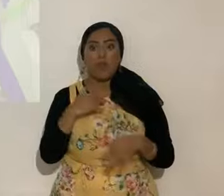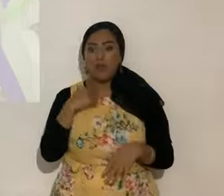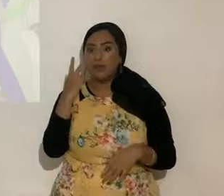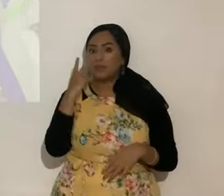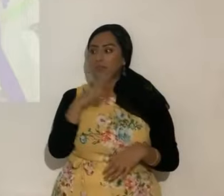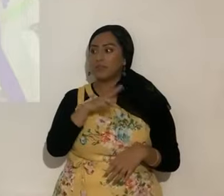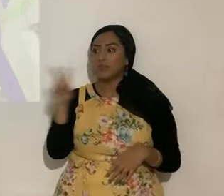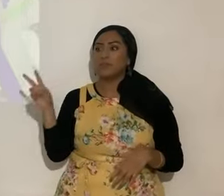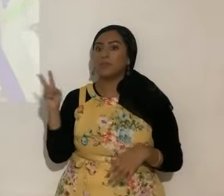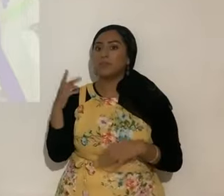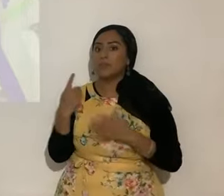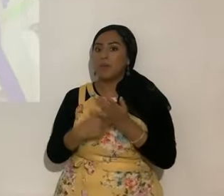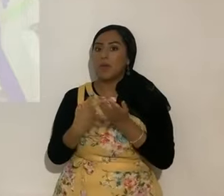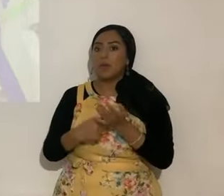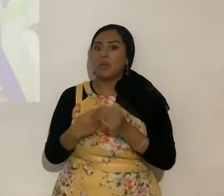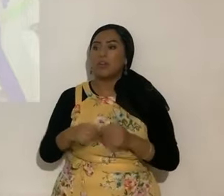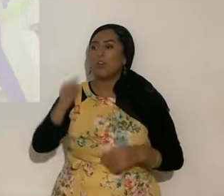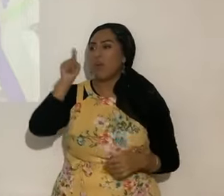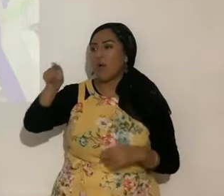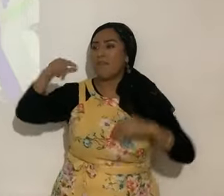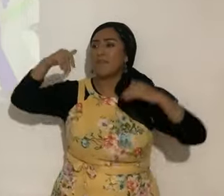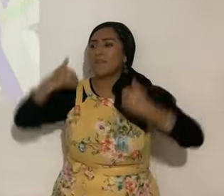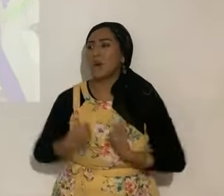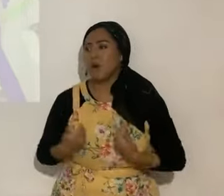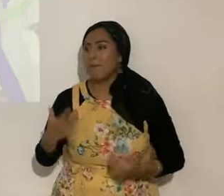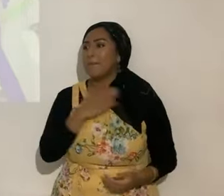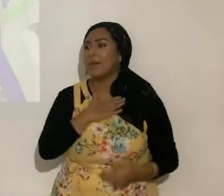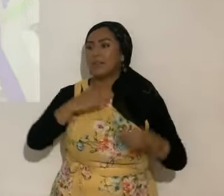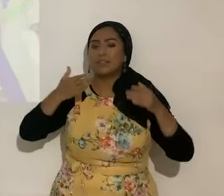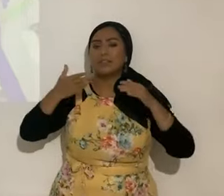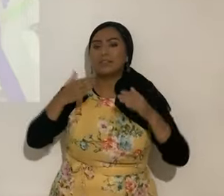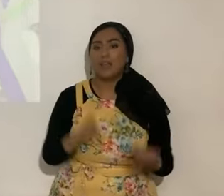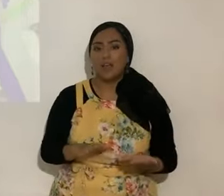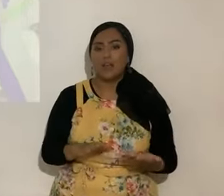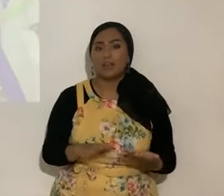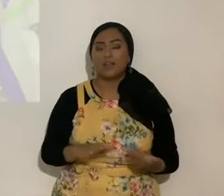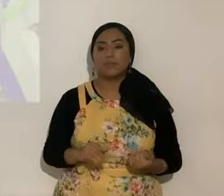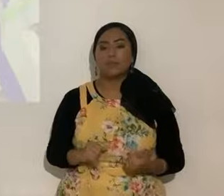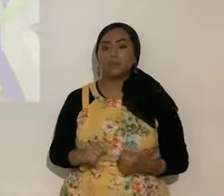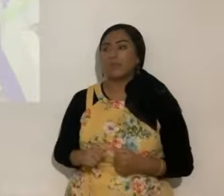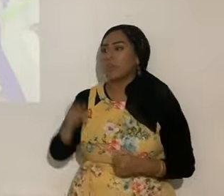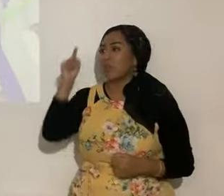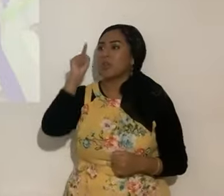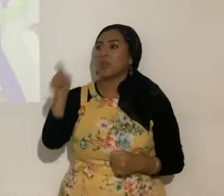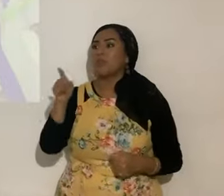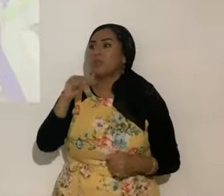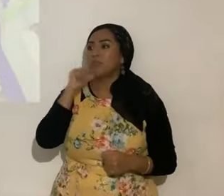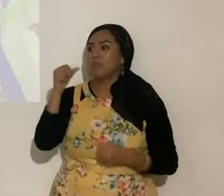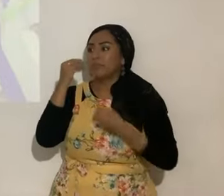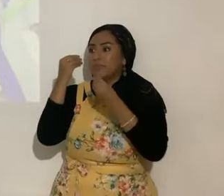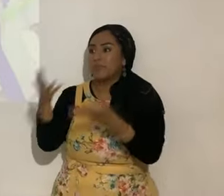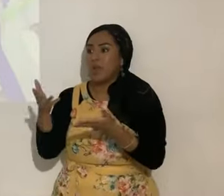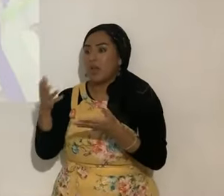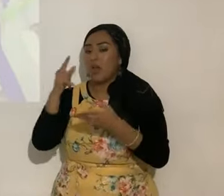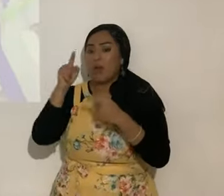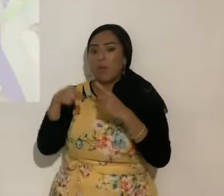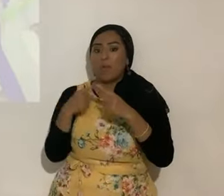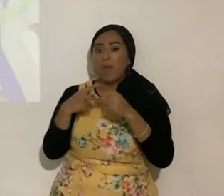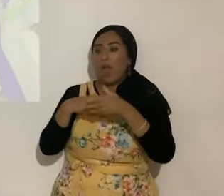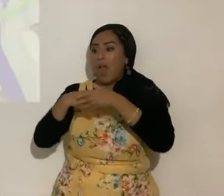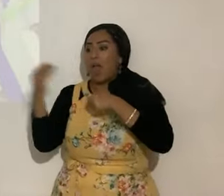lo he oído. Por tu culpa me estoy muriendo. Por tu culpa, porque no avisas a qué hora sales, a qué hora